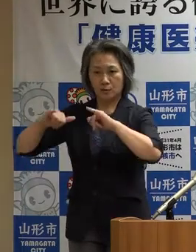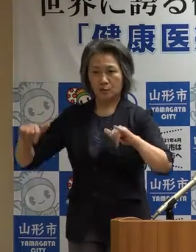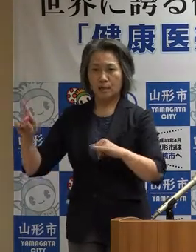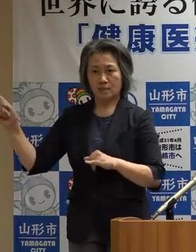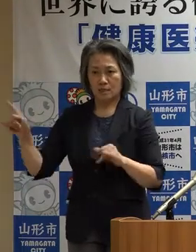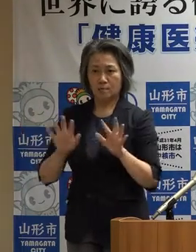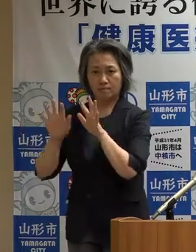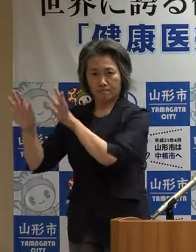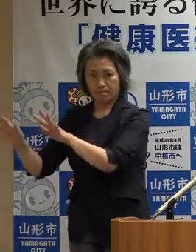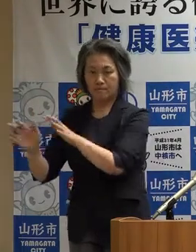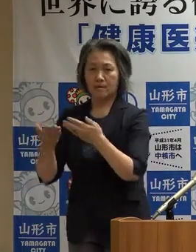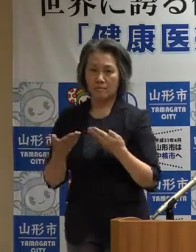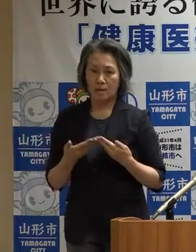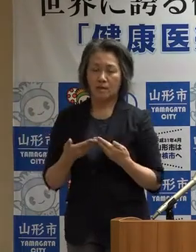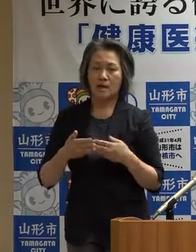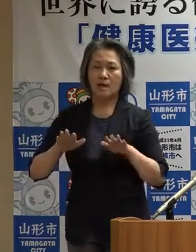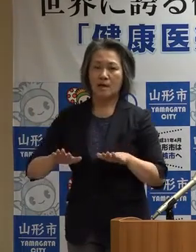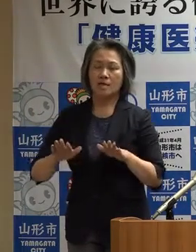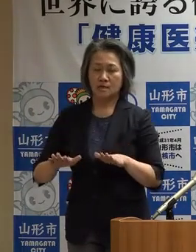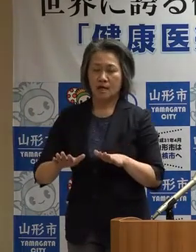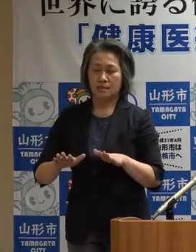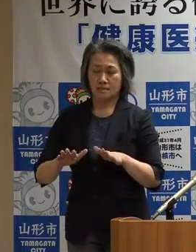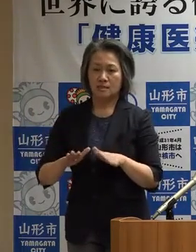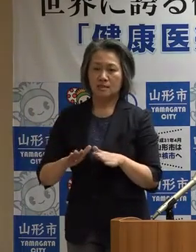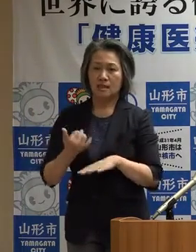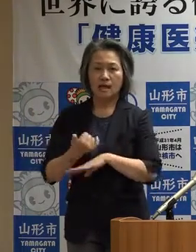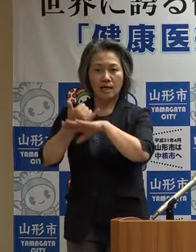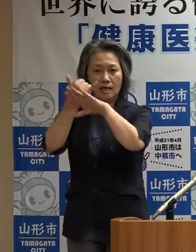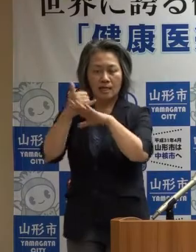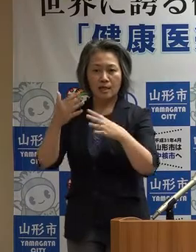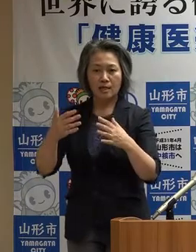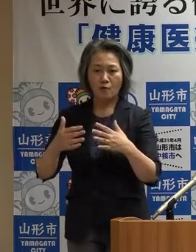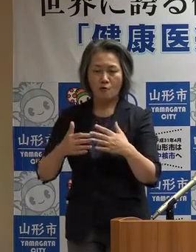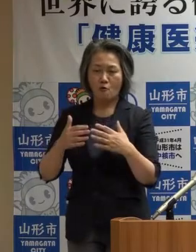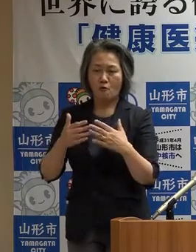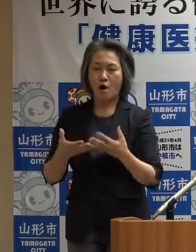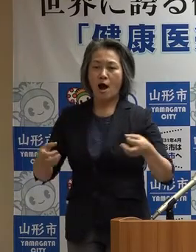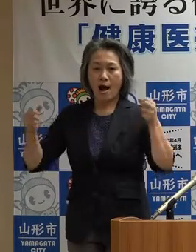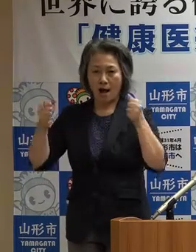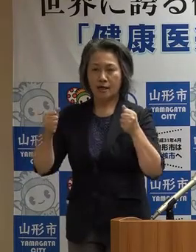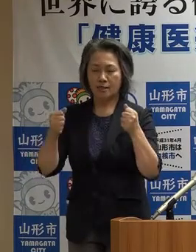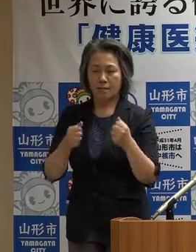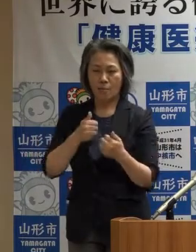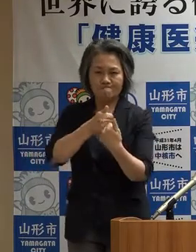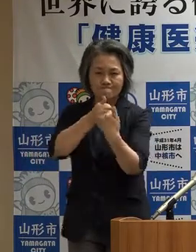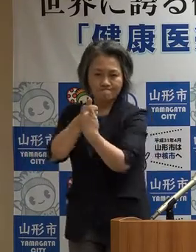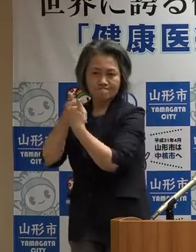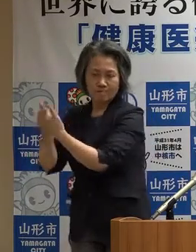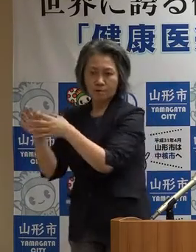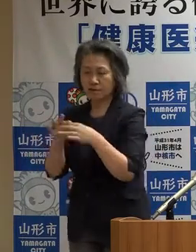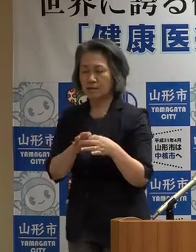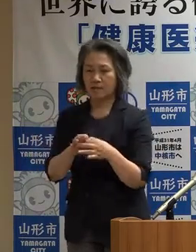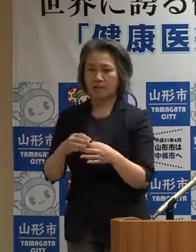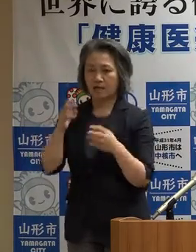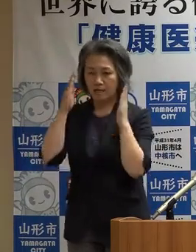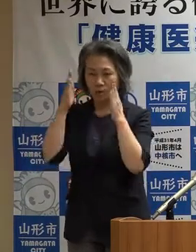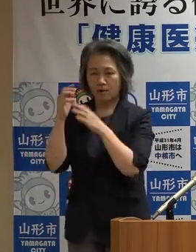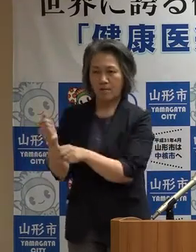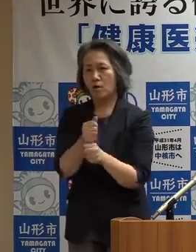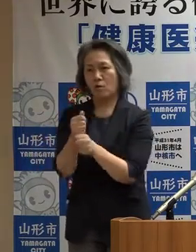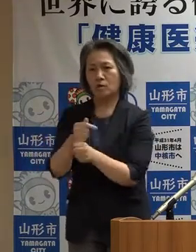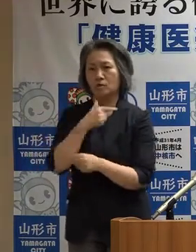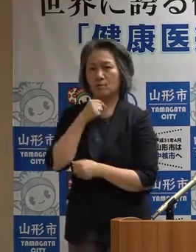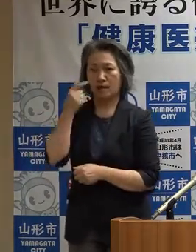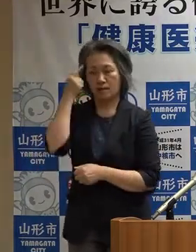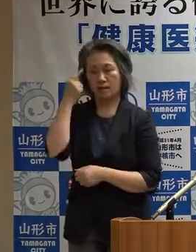足を運んでいただき、現在天皇杯でも快進撃を続けるモンテリオ山形に熱い声援を送っていただきたいと考